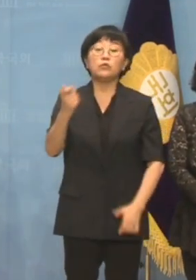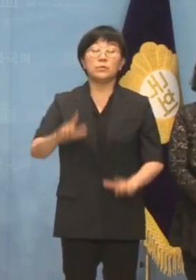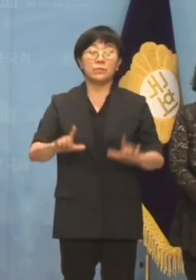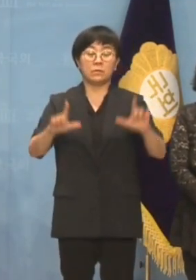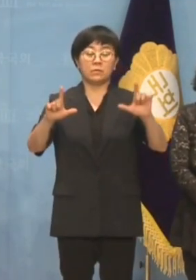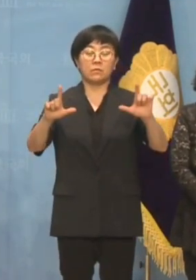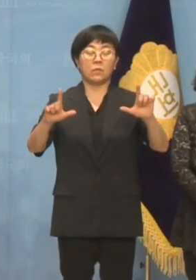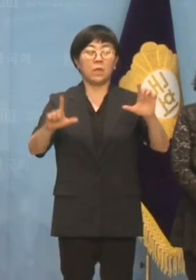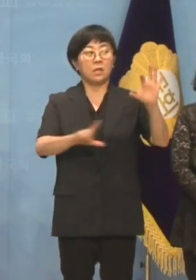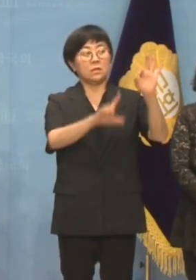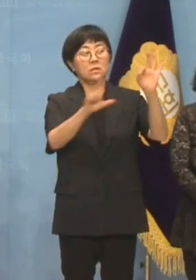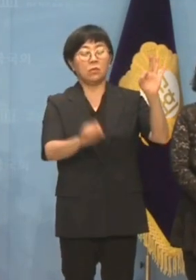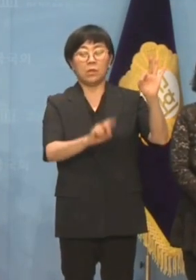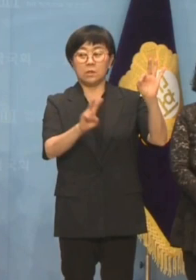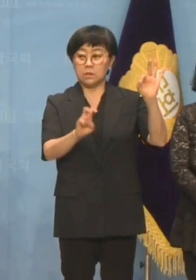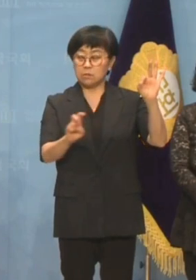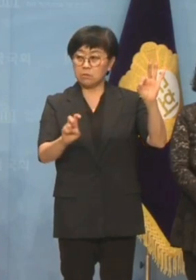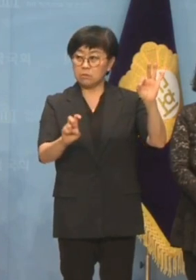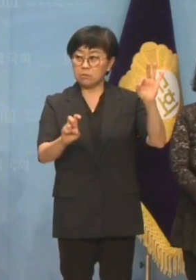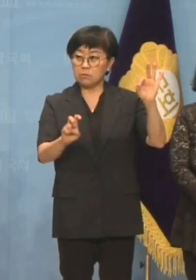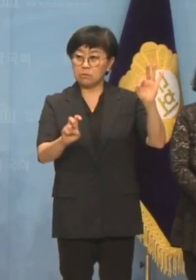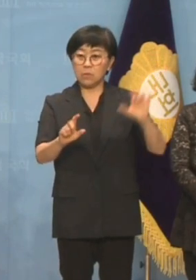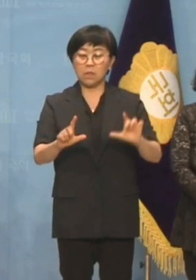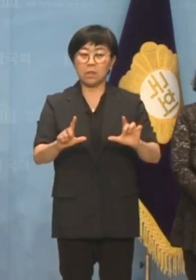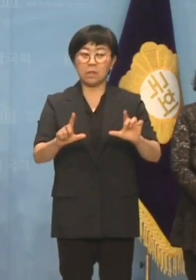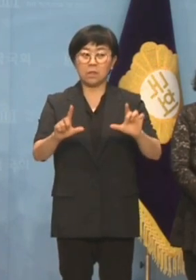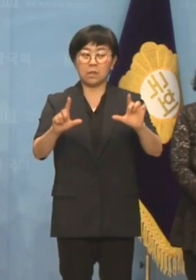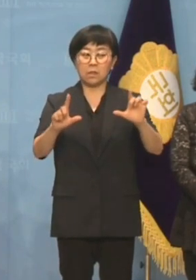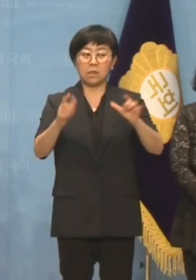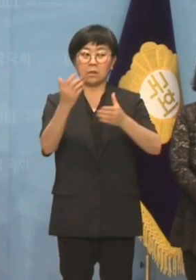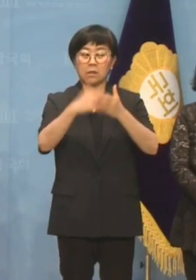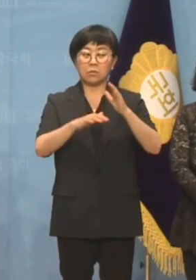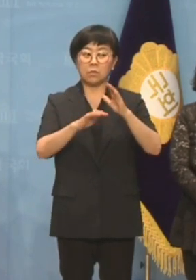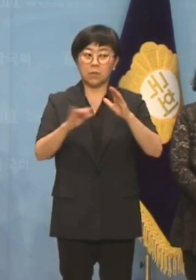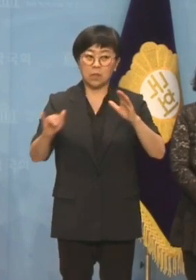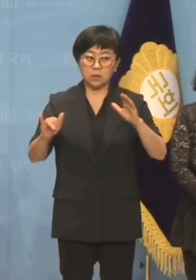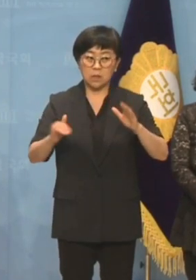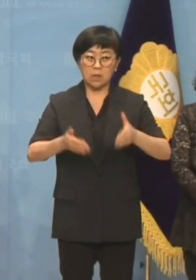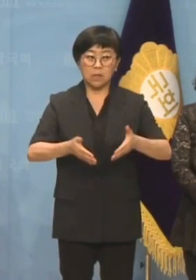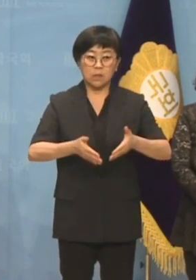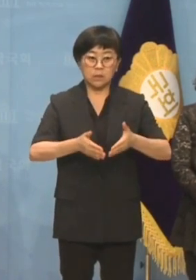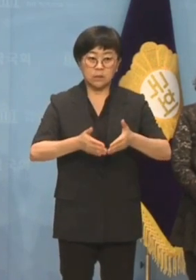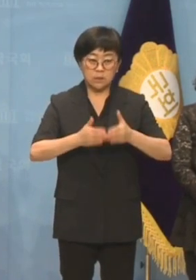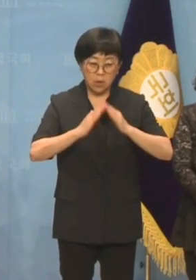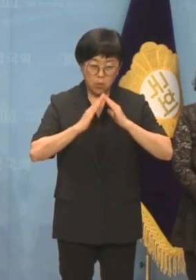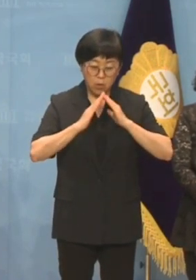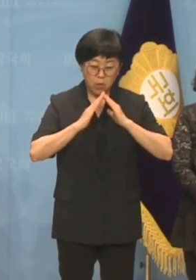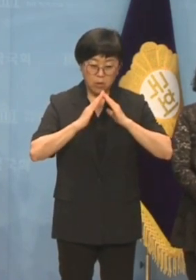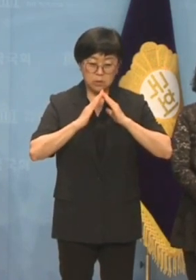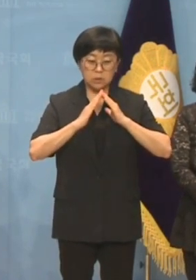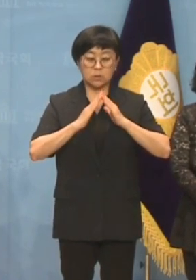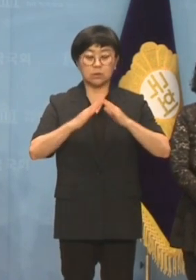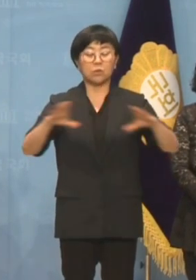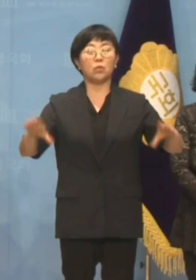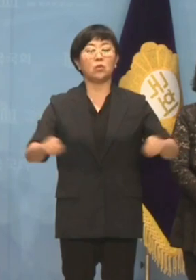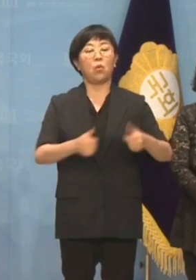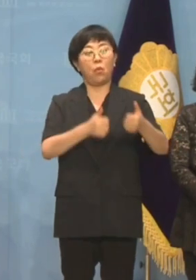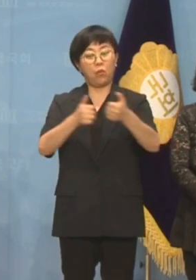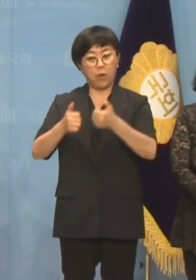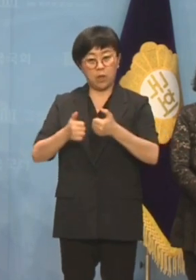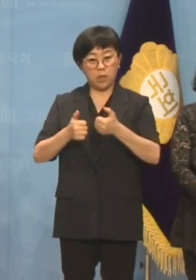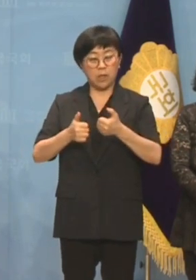1960년도 10월 21일 날 우리 전국유족회가 창립총회를 했습니다. 그